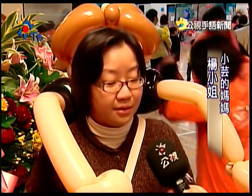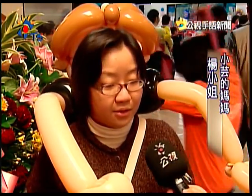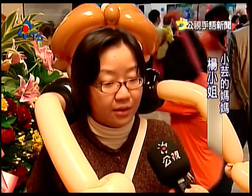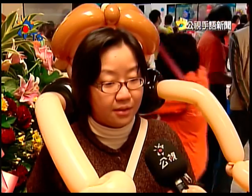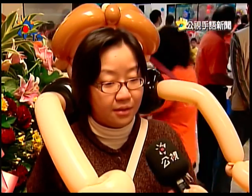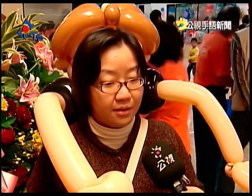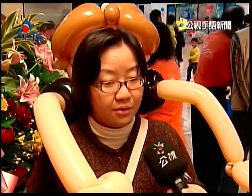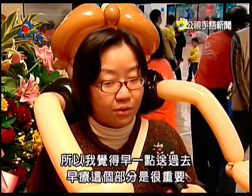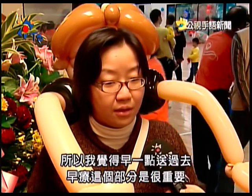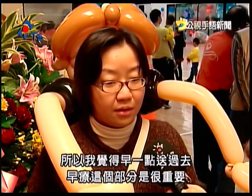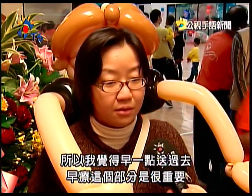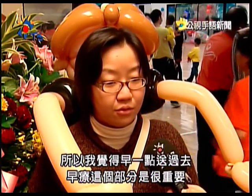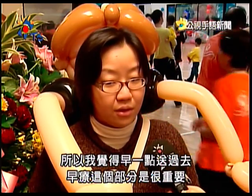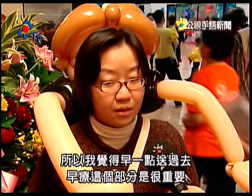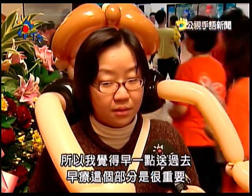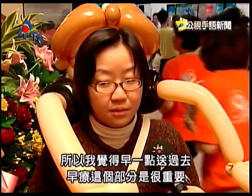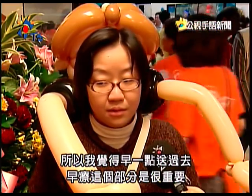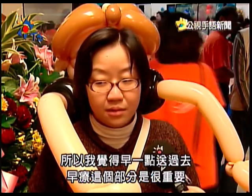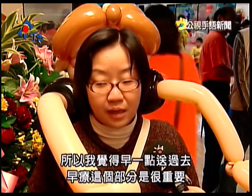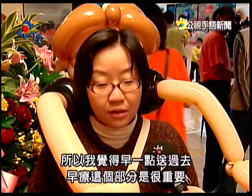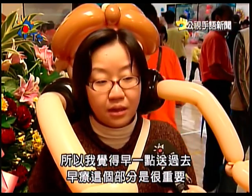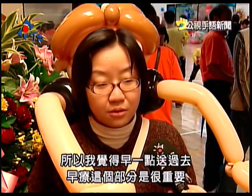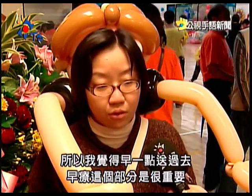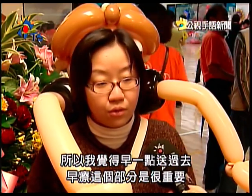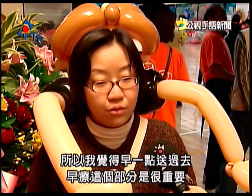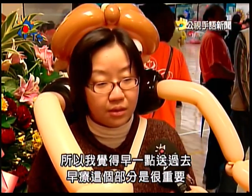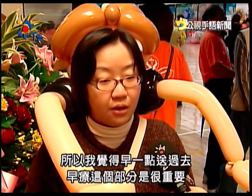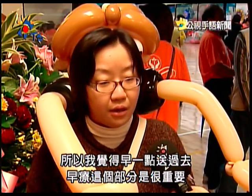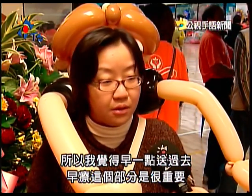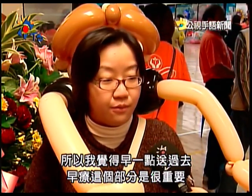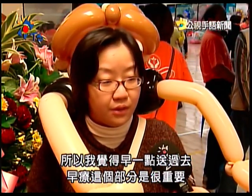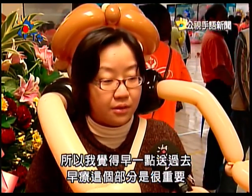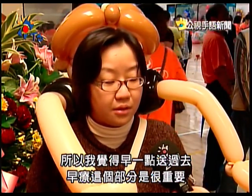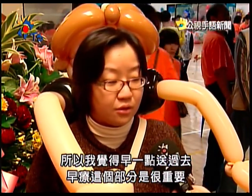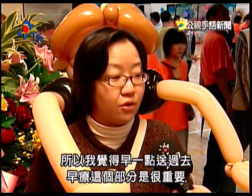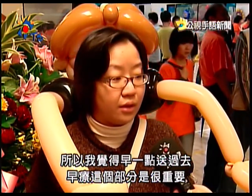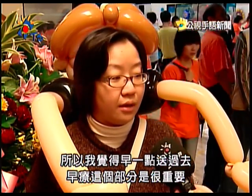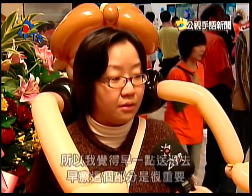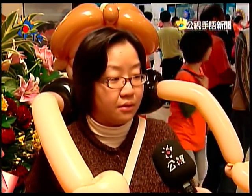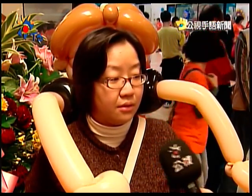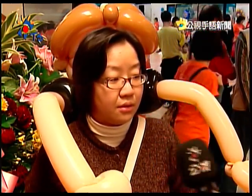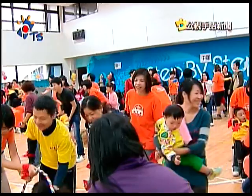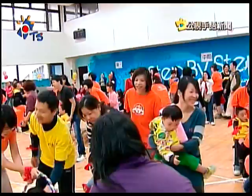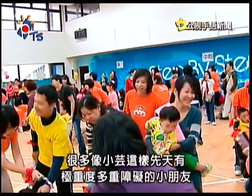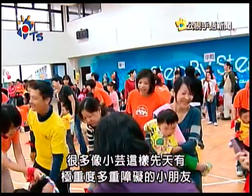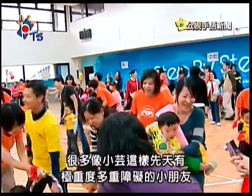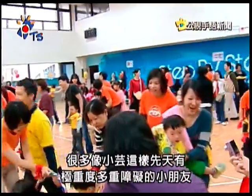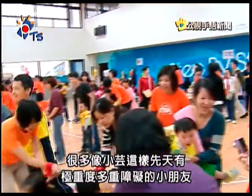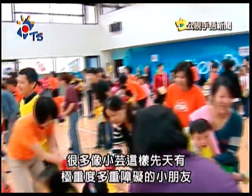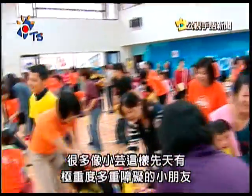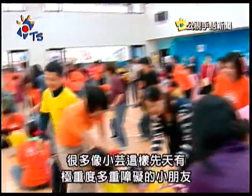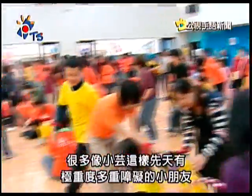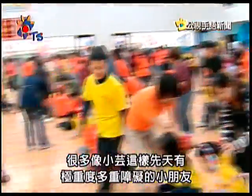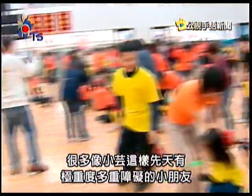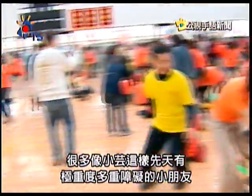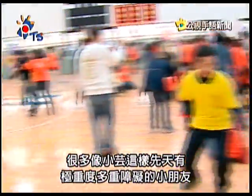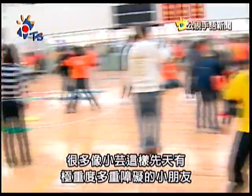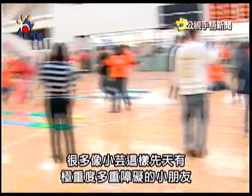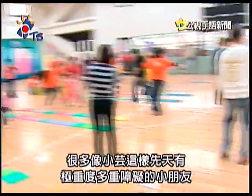对，所以我觉得早一点送过去早疗这部分是很重要。 很多像小云这样先天有极重度